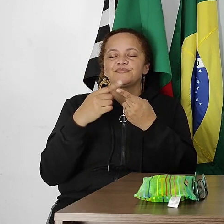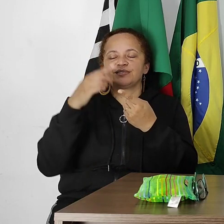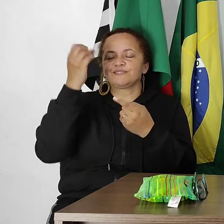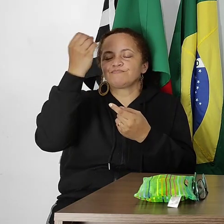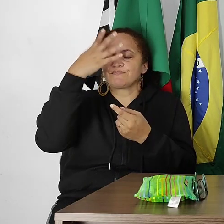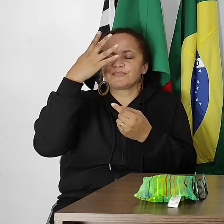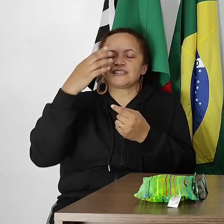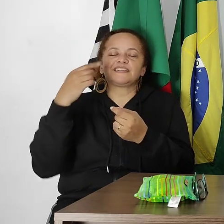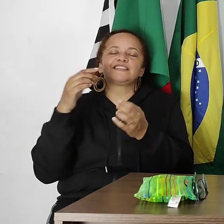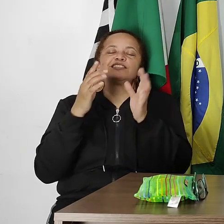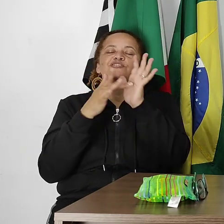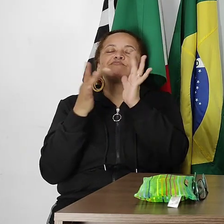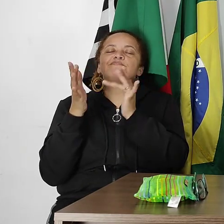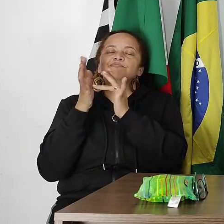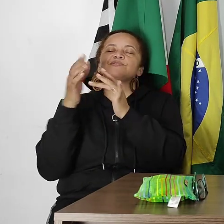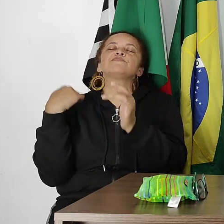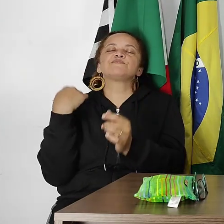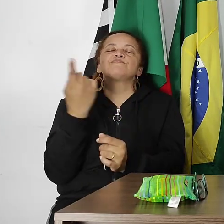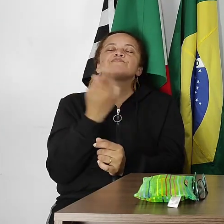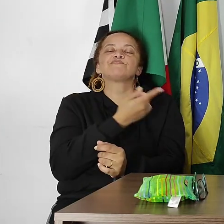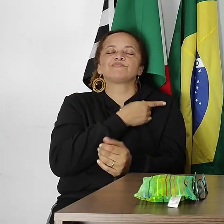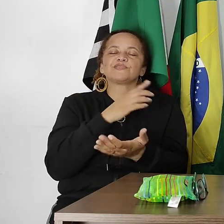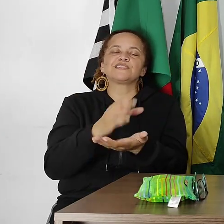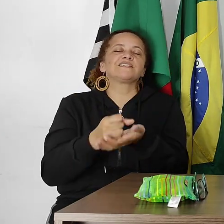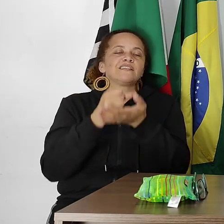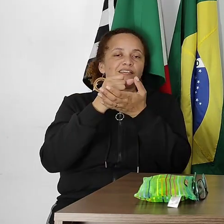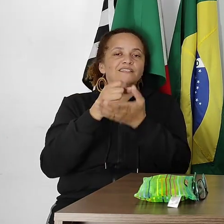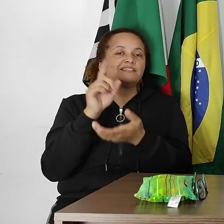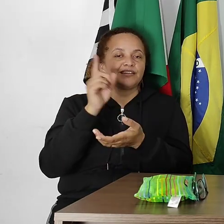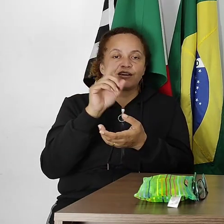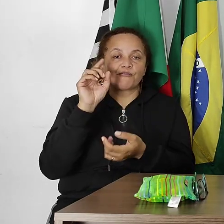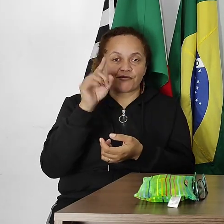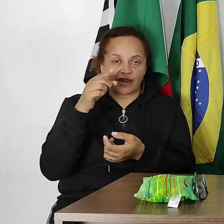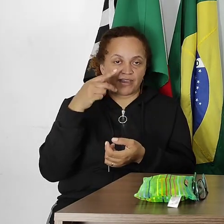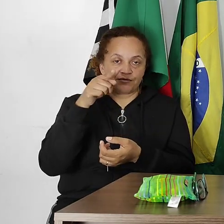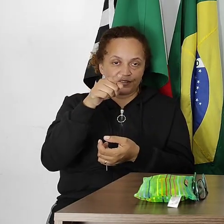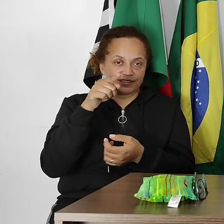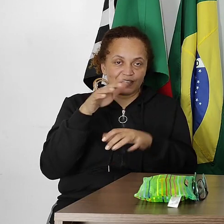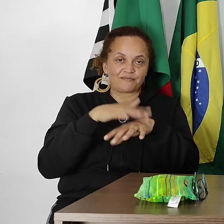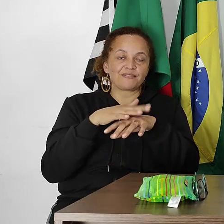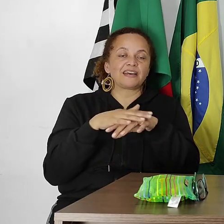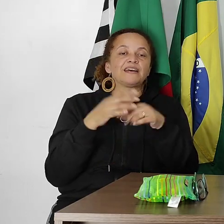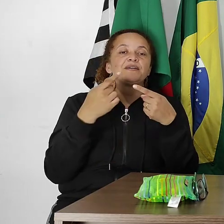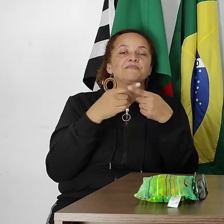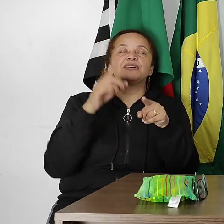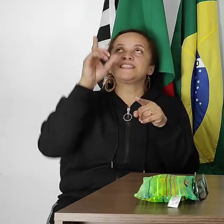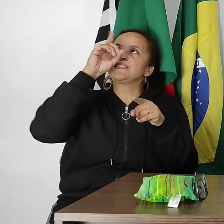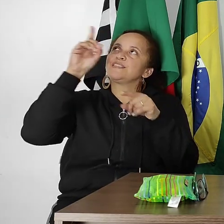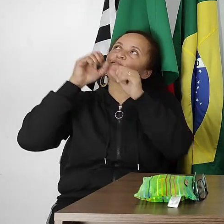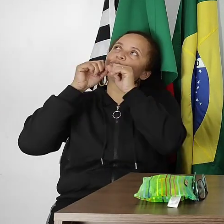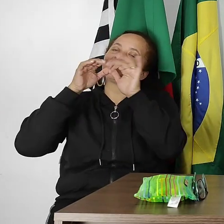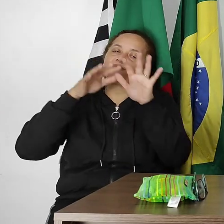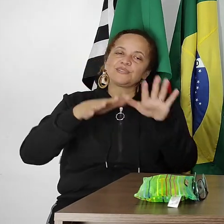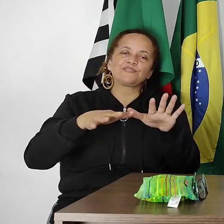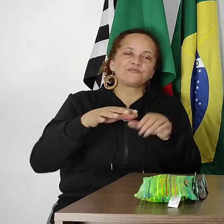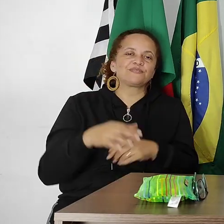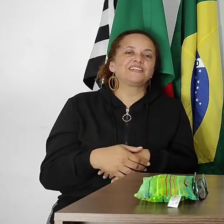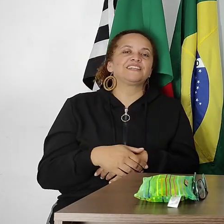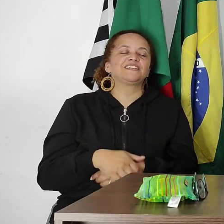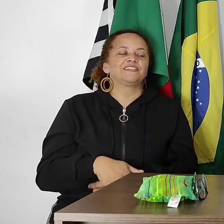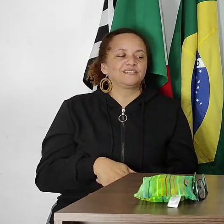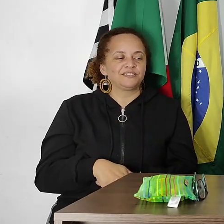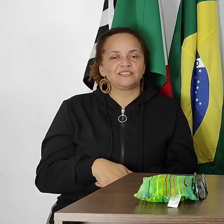sois salvos por meio da fé, e isto não vem de vós, é dom de Deus, não vem de obras para que ninguém se glorie. Então,